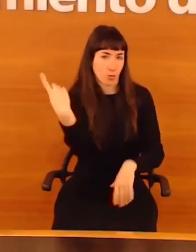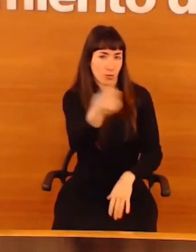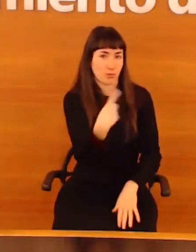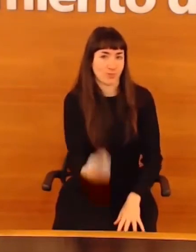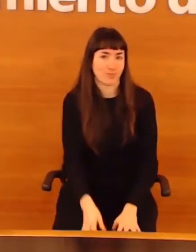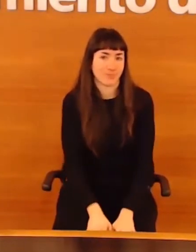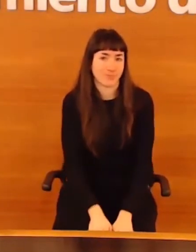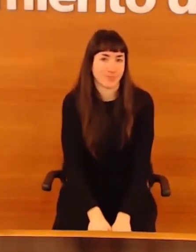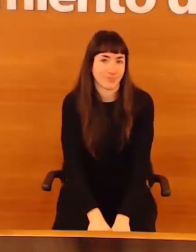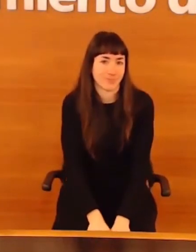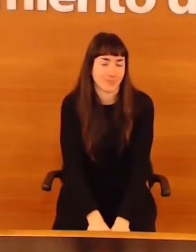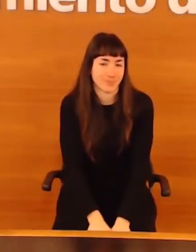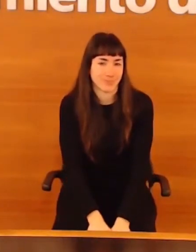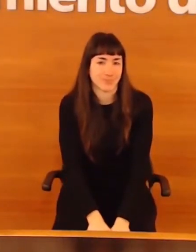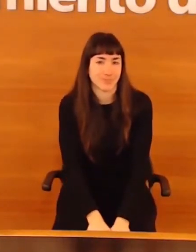Gracias.